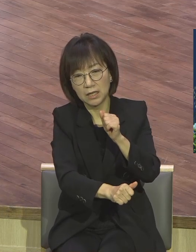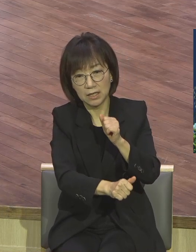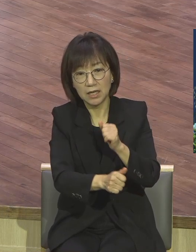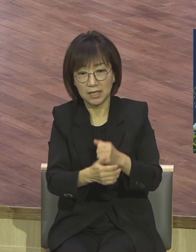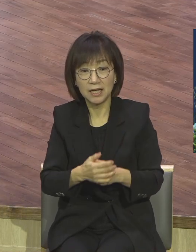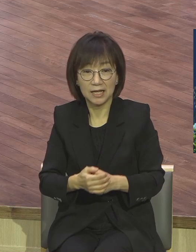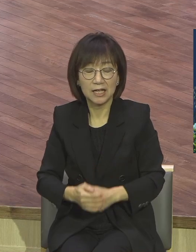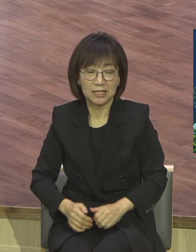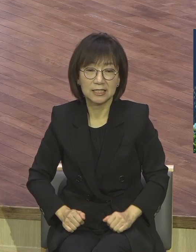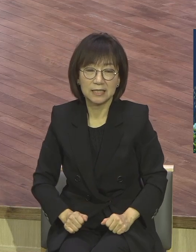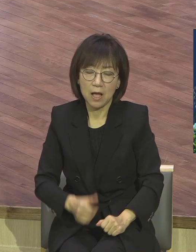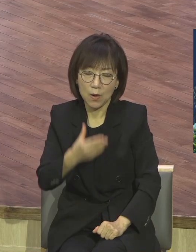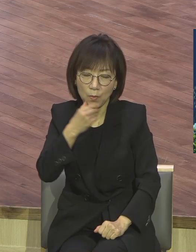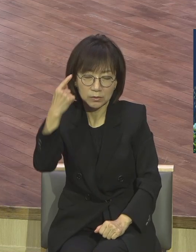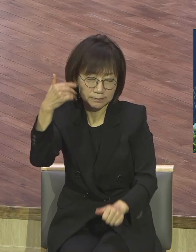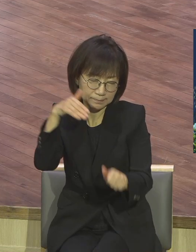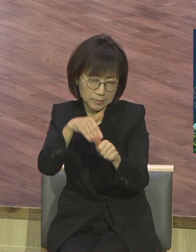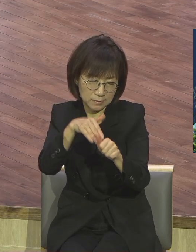계속적으로 복음을 방해합니다.